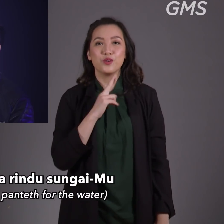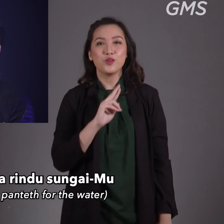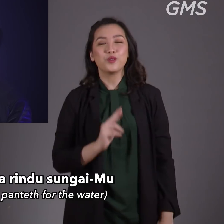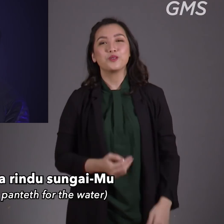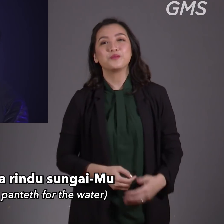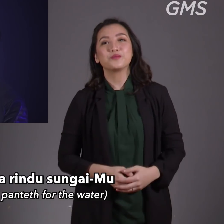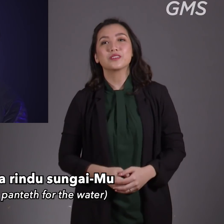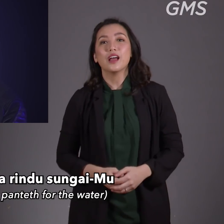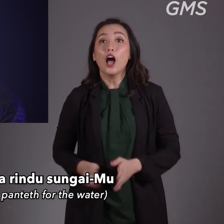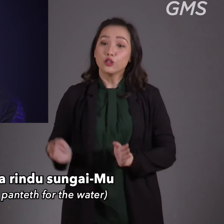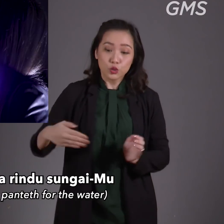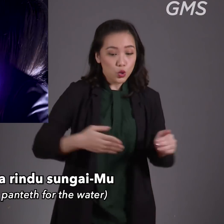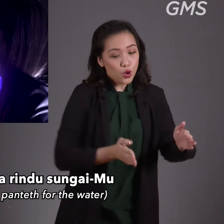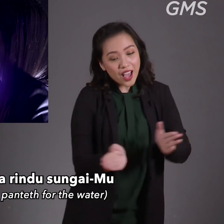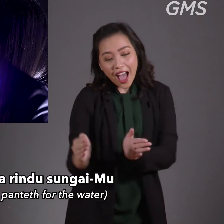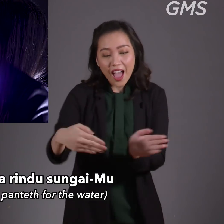rusa rindu